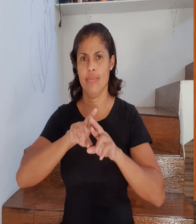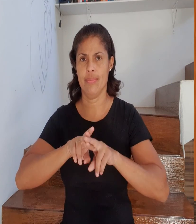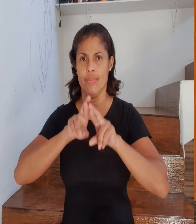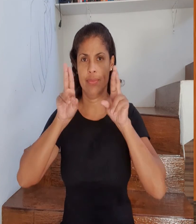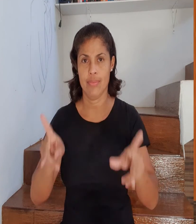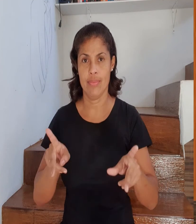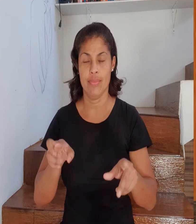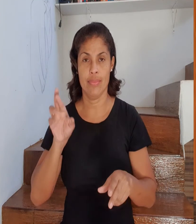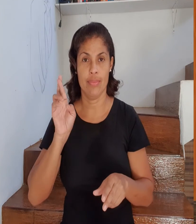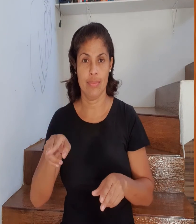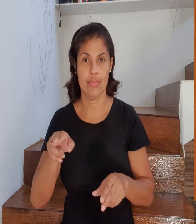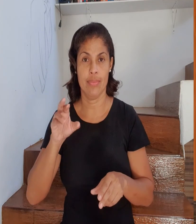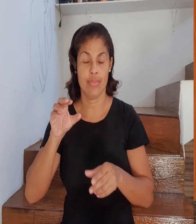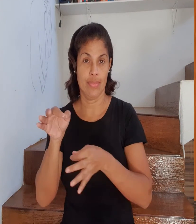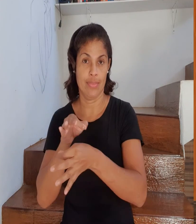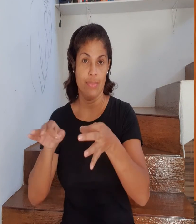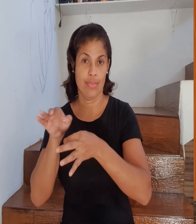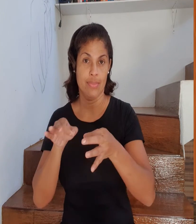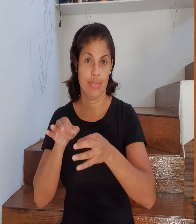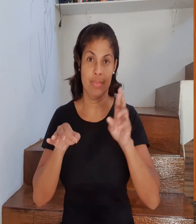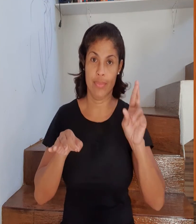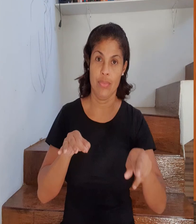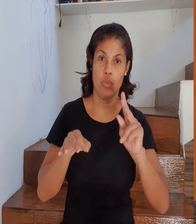Existem muitas diferenças entre a resposta imune